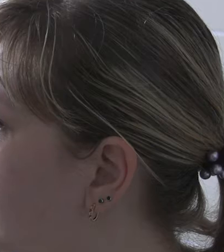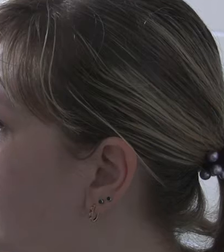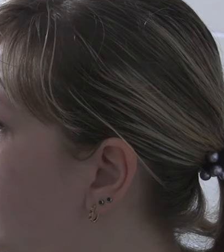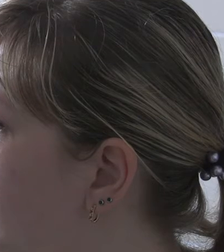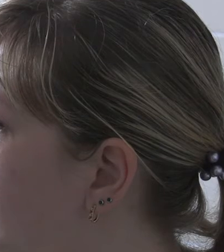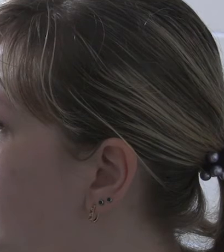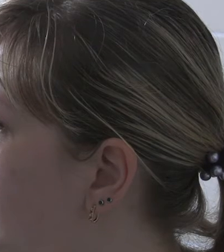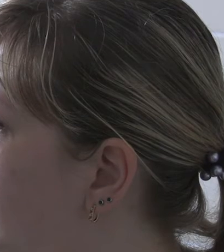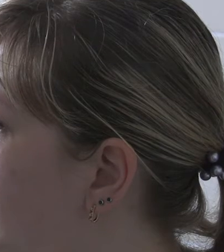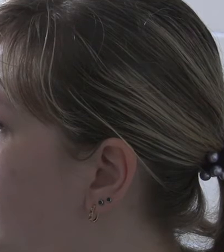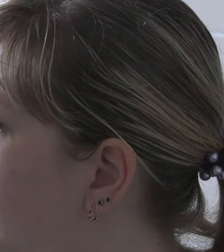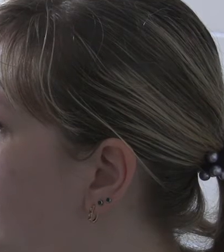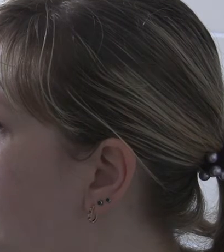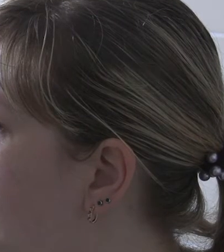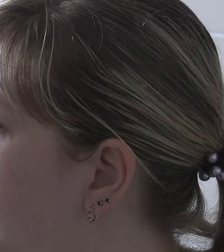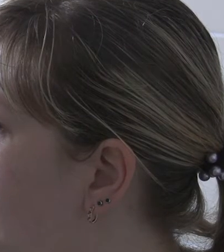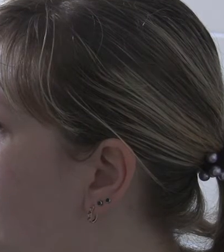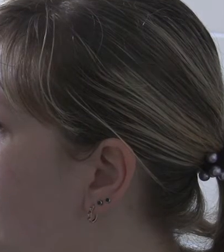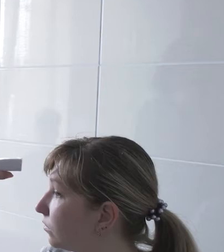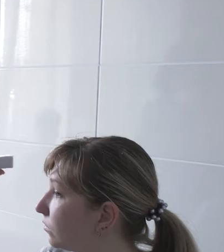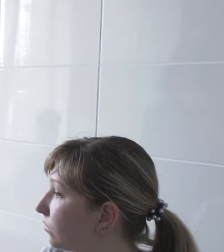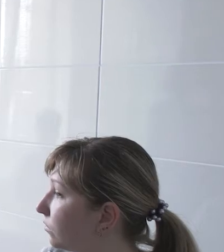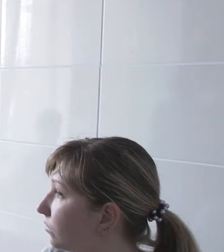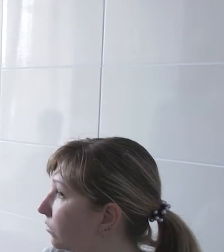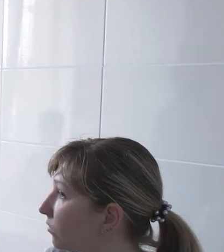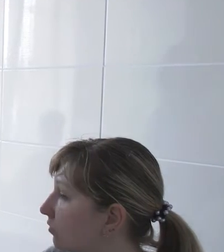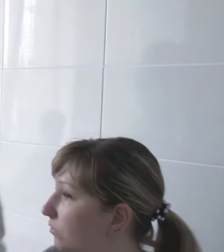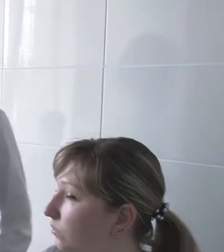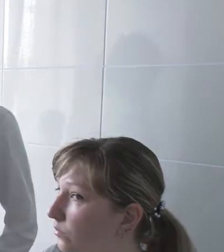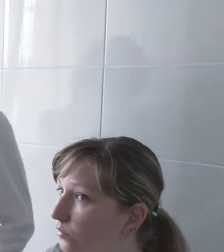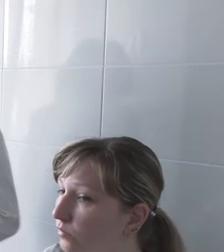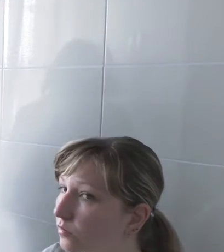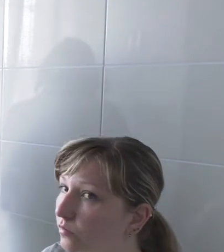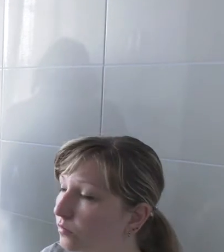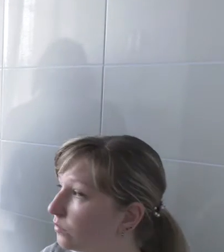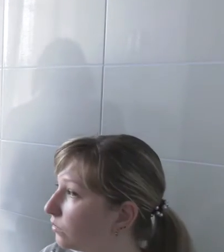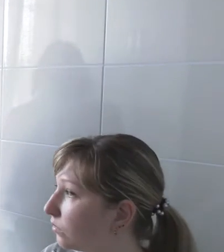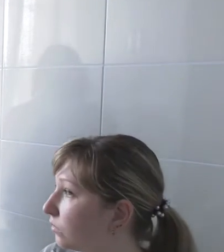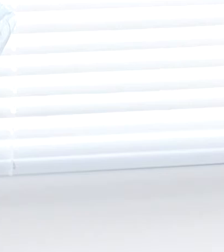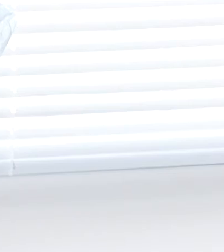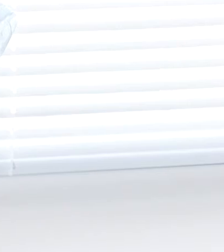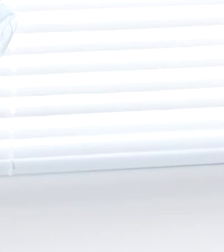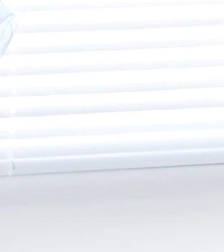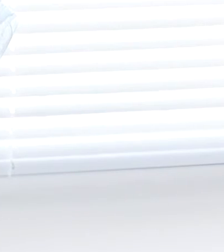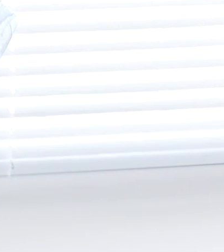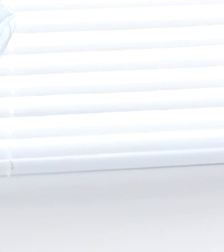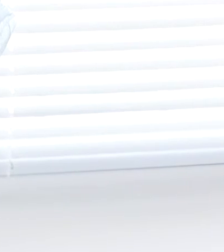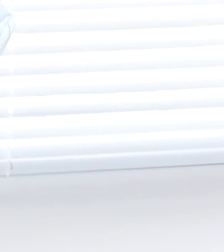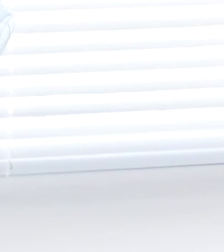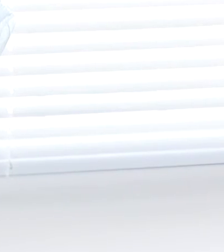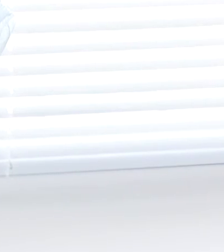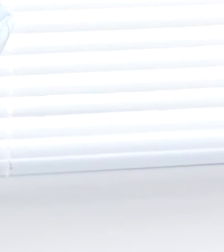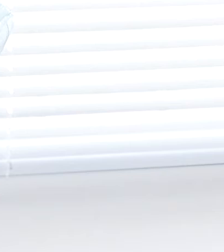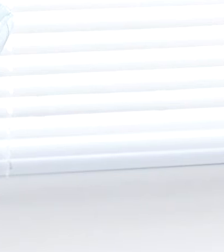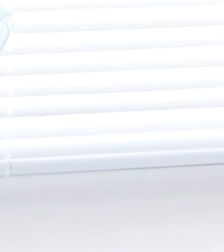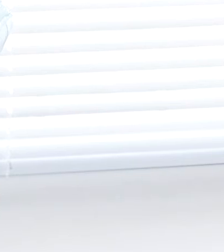ситуація залишається складною. Голова Міністерства охорони здоров'я Максим Степанов заявив про проходження в Україні піку третьої